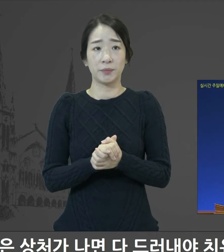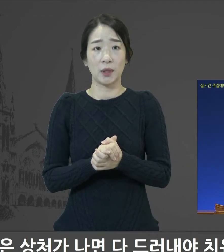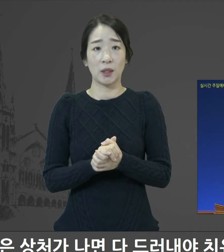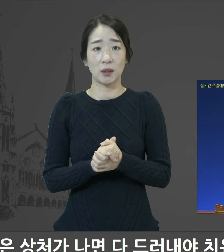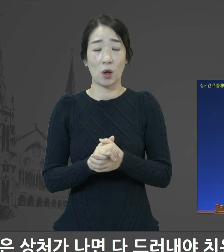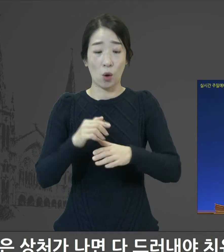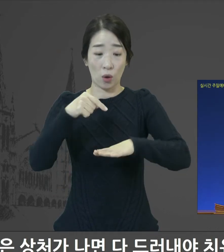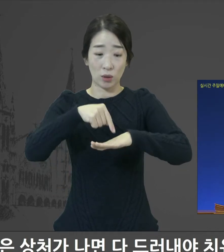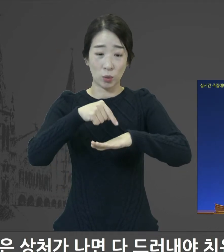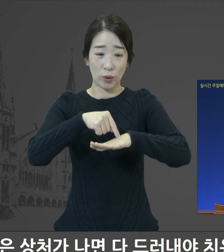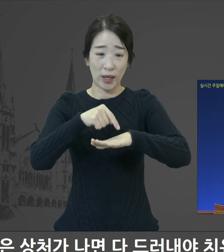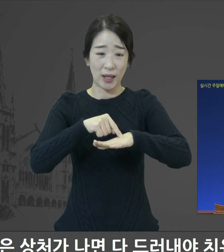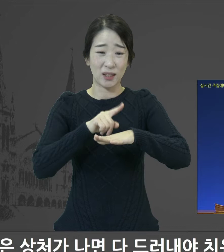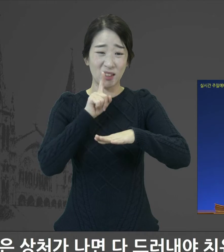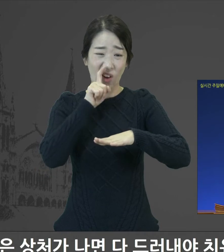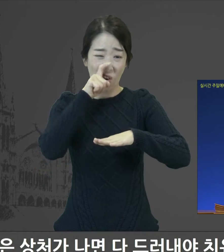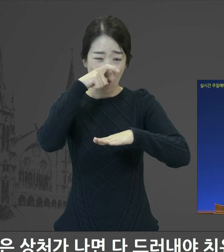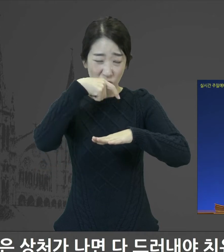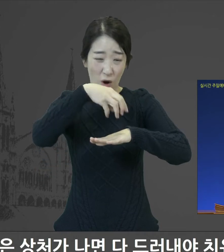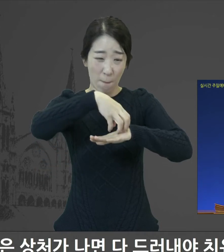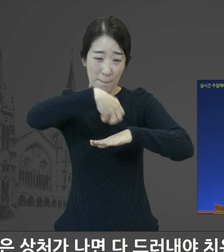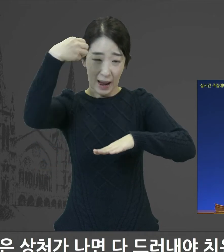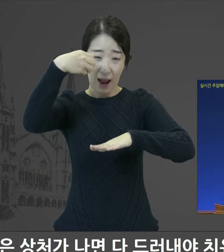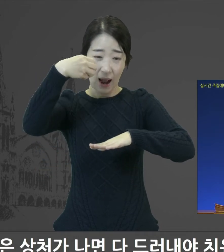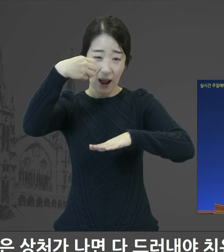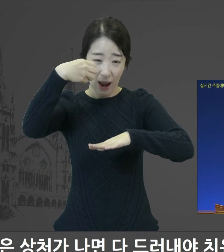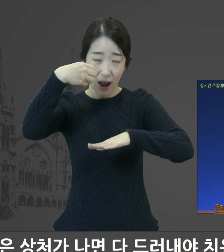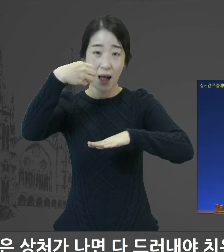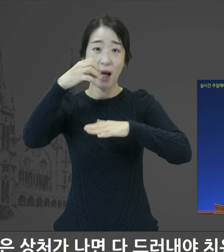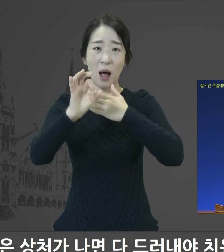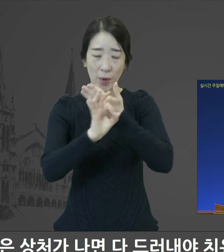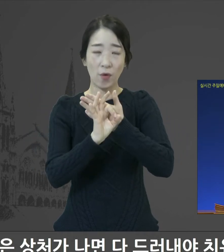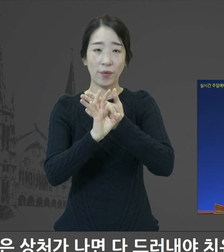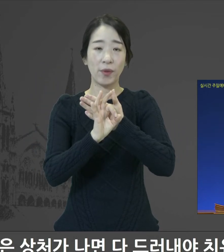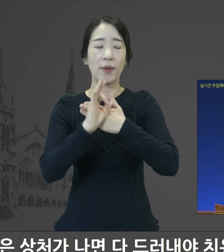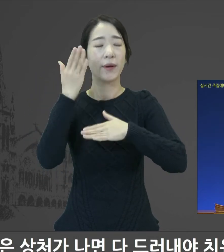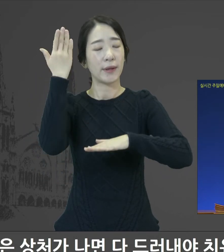완전히 속부터 드러내야 그 다음에 그게 아문다는 겁니다. 그런 과정인 거죠.